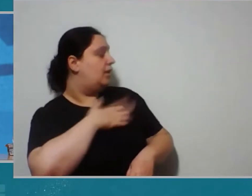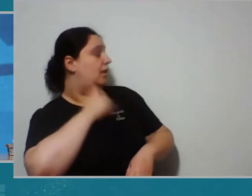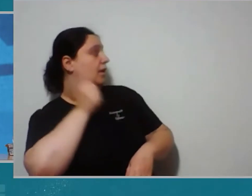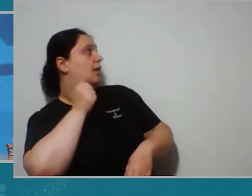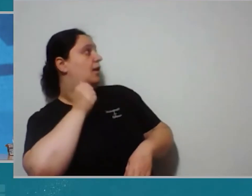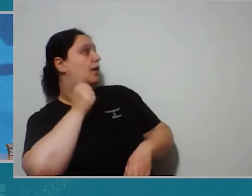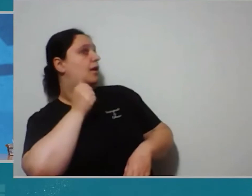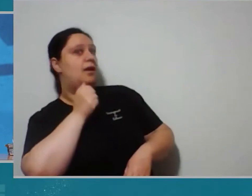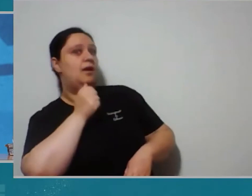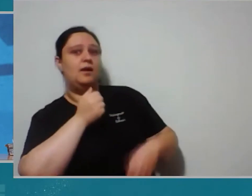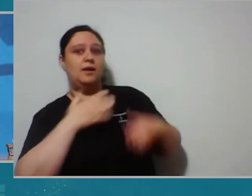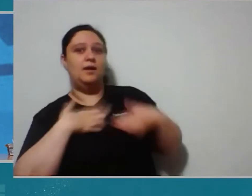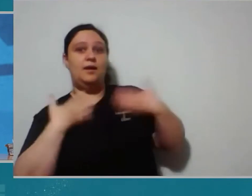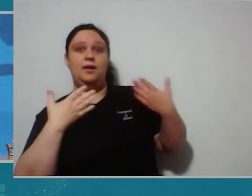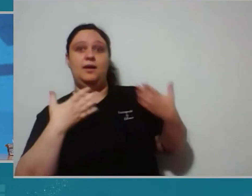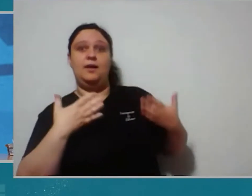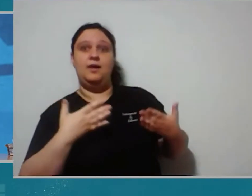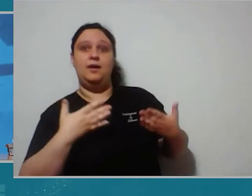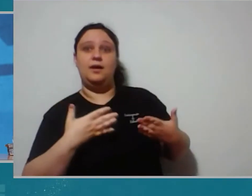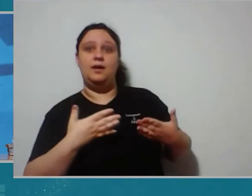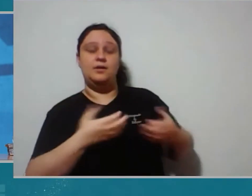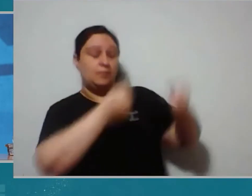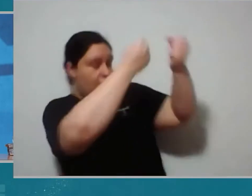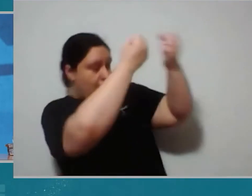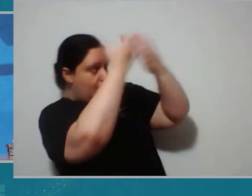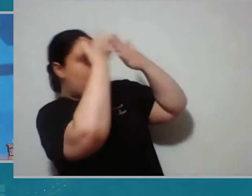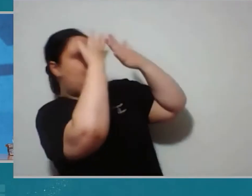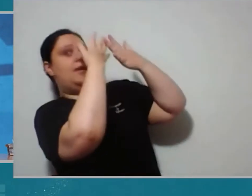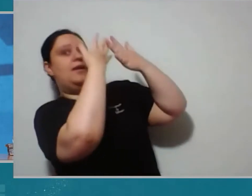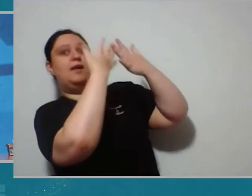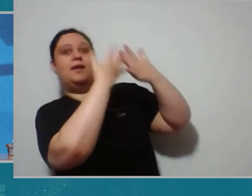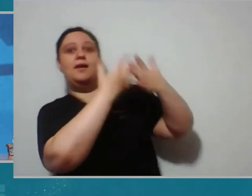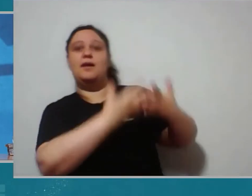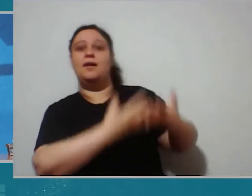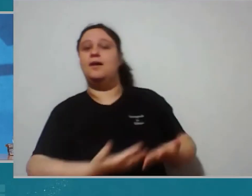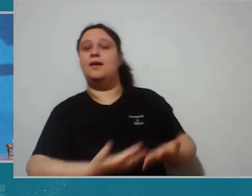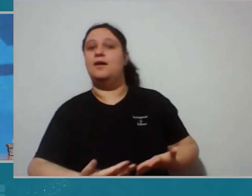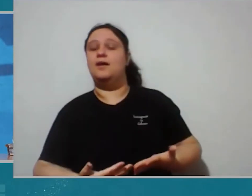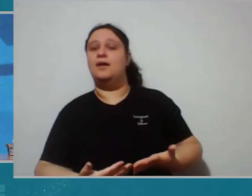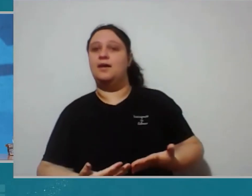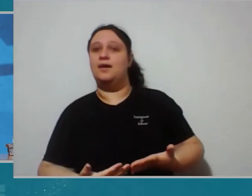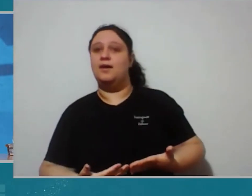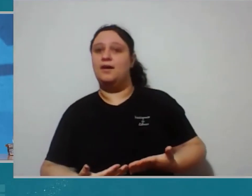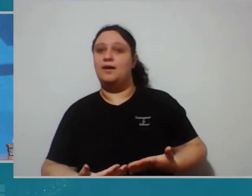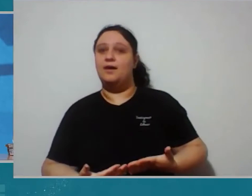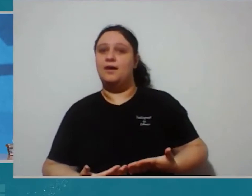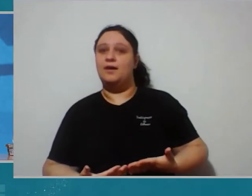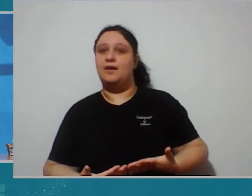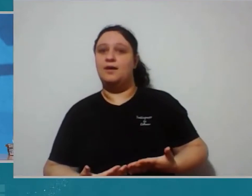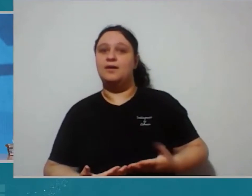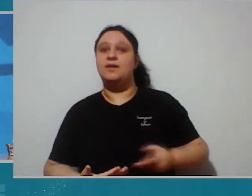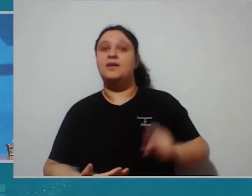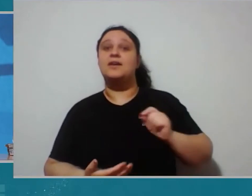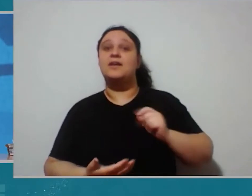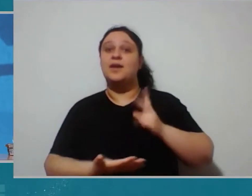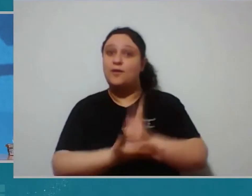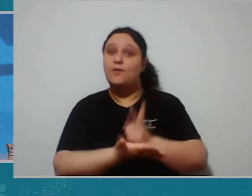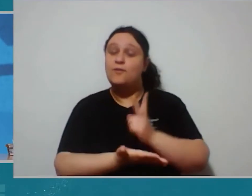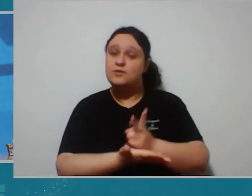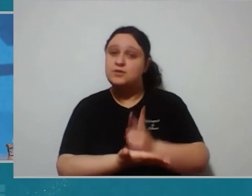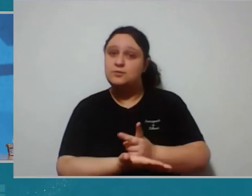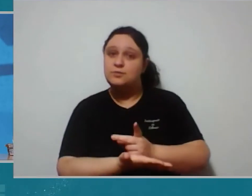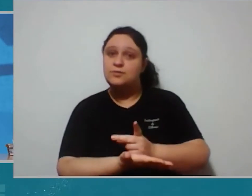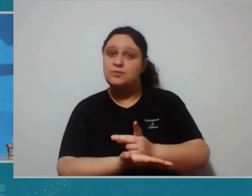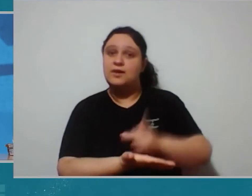que revelação que o Senhor deu para ela. Para quem fica até o fim, Senhor dá revelação, né?